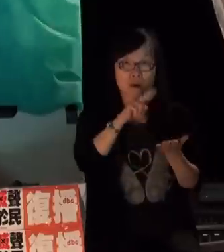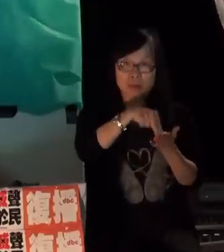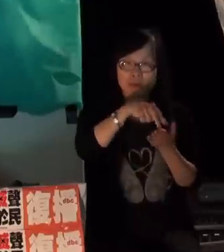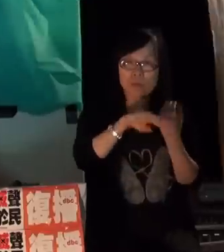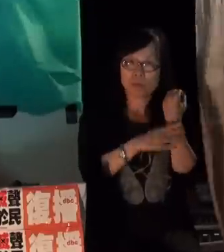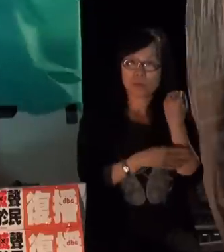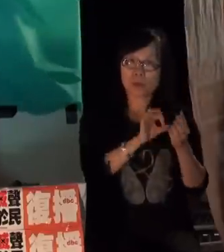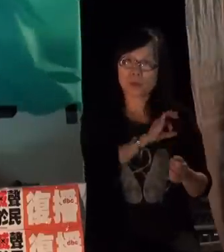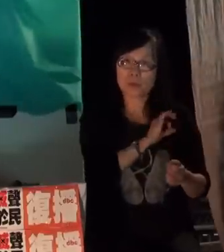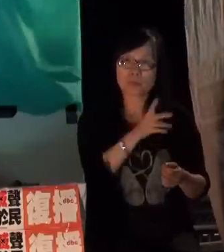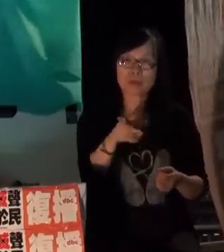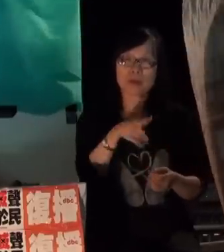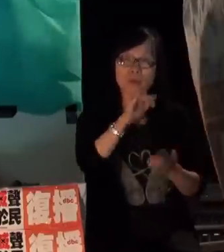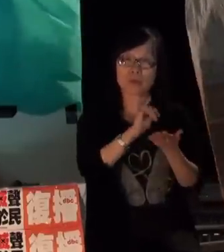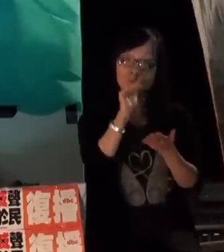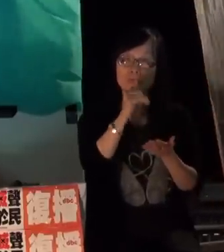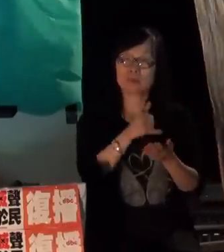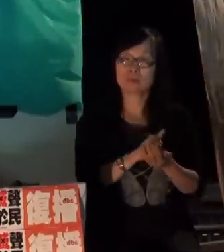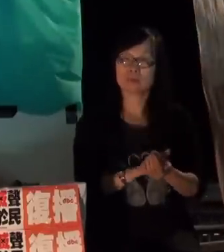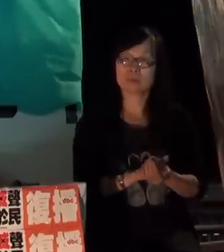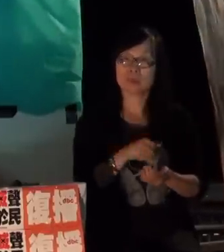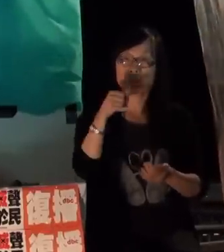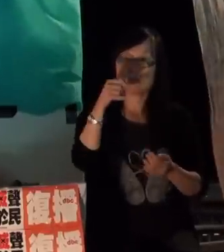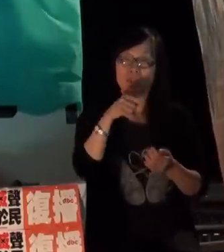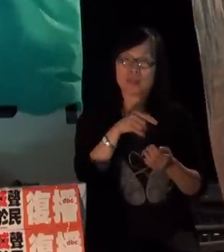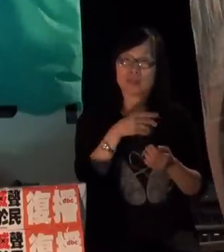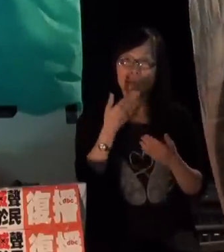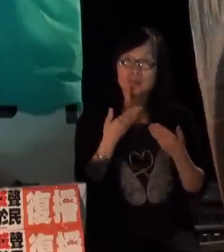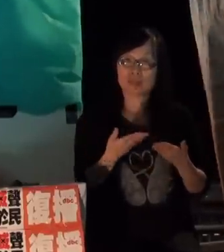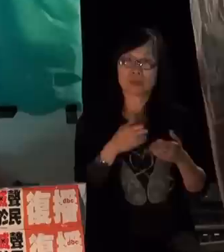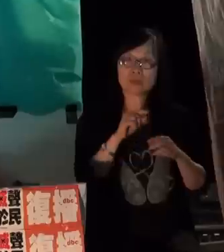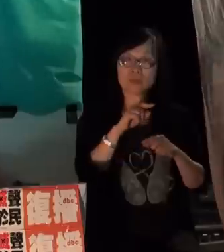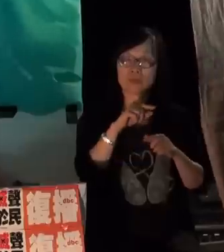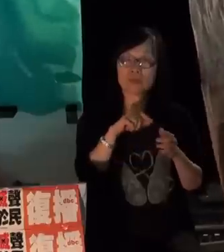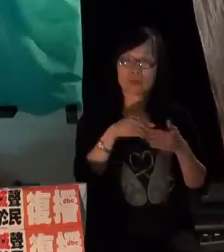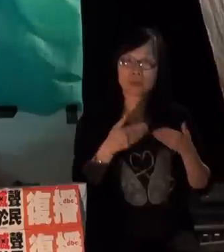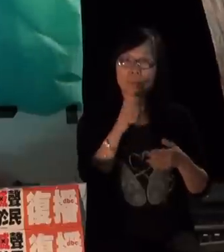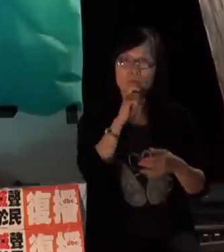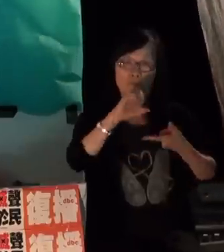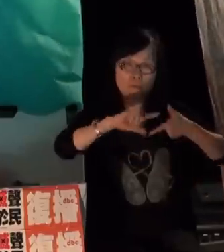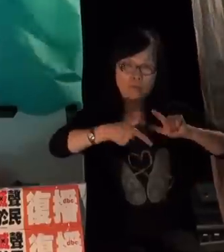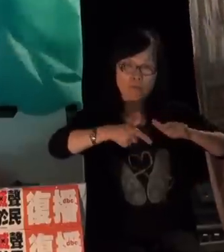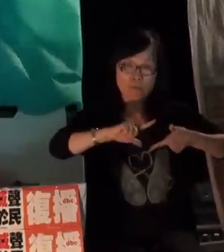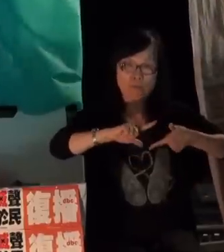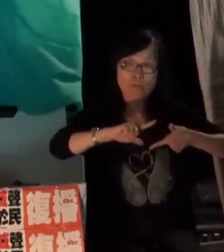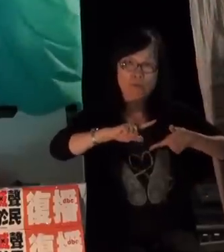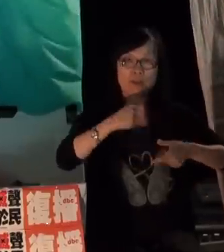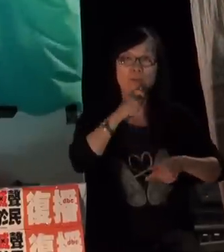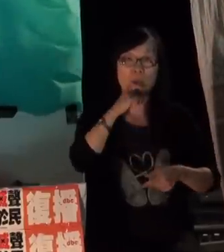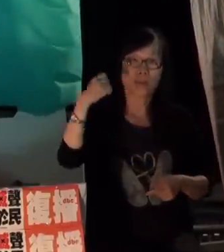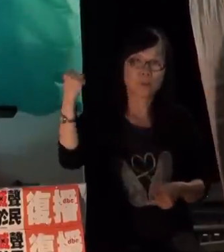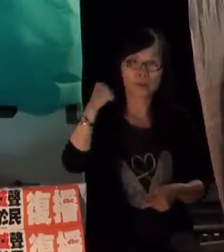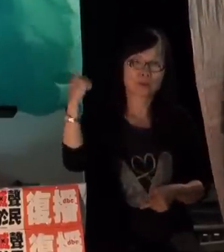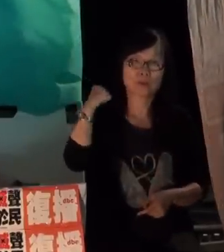就係話，你擁到落台咩？咁所以而家最大問題就係話，我哋有冇方法，或者我哋有冇力具體